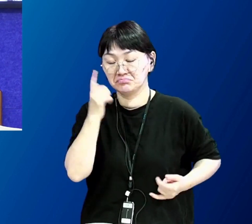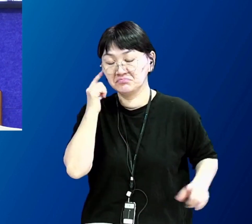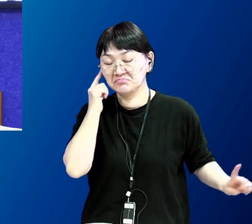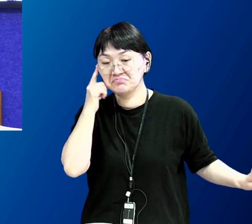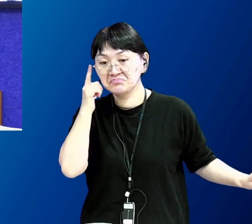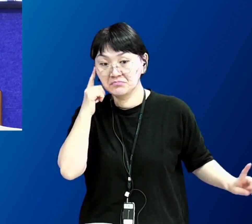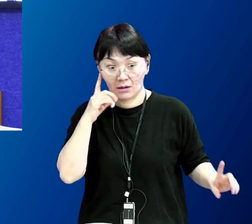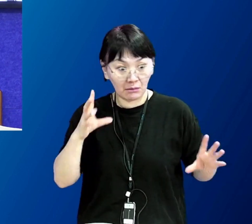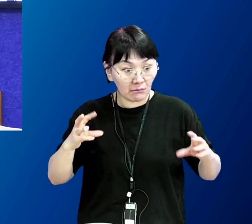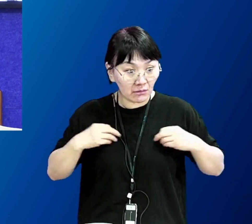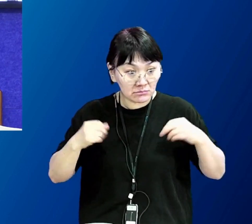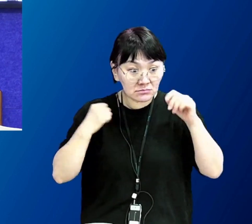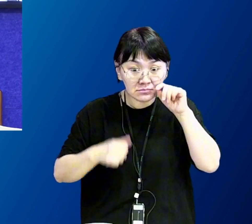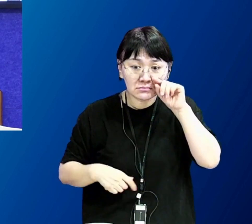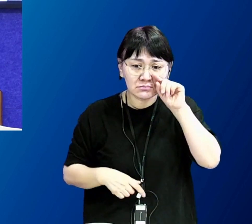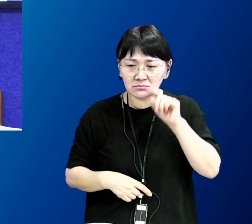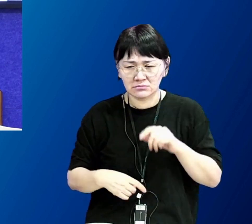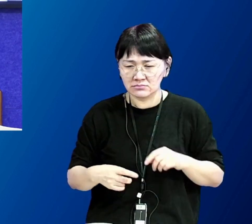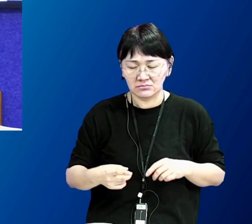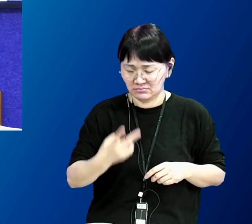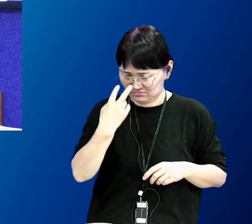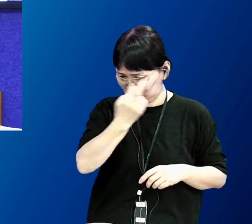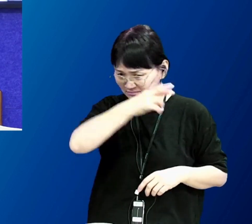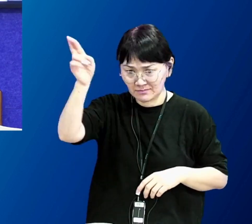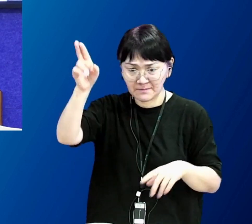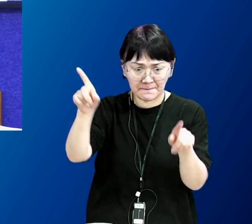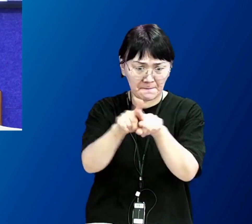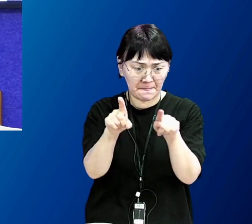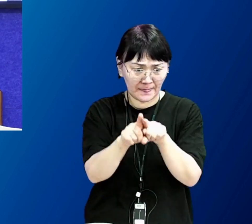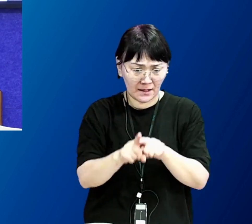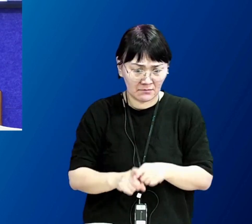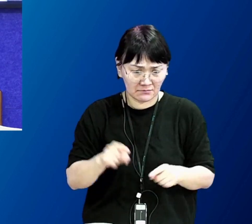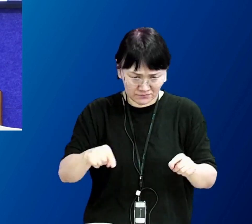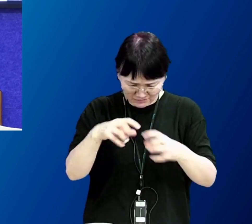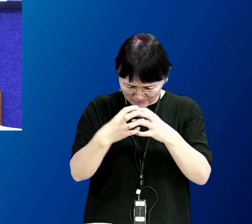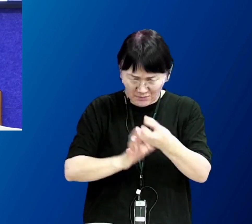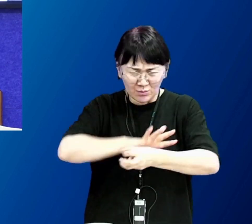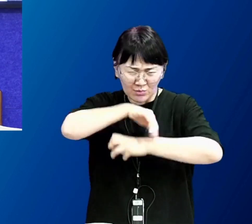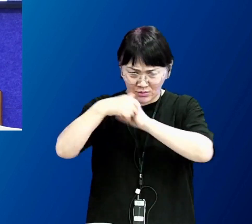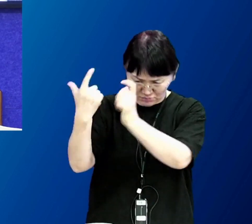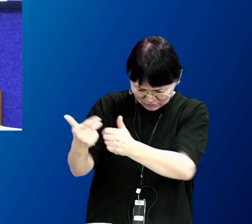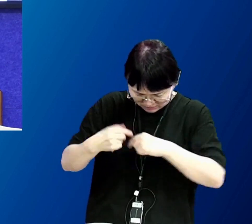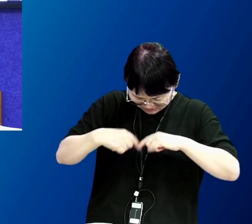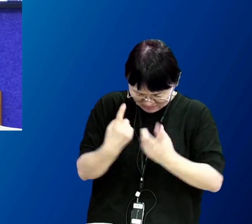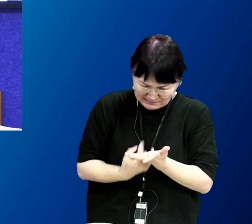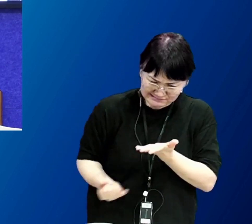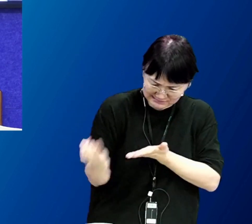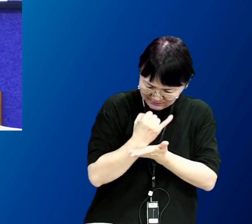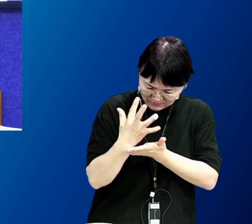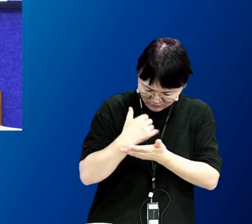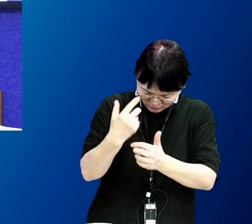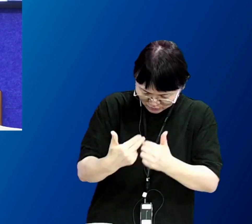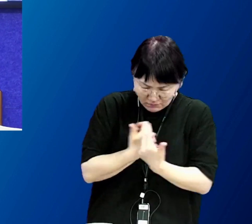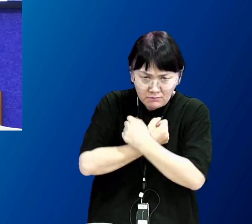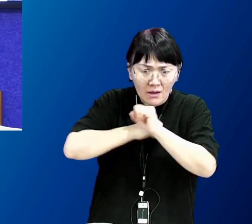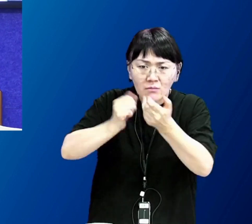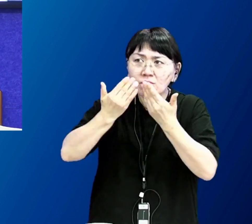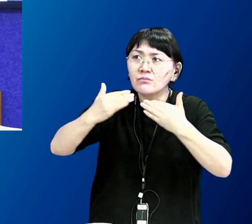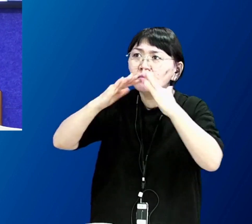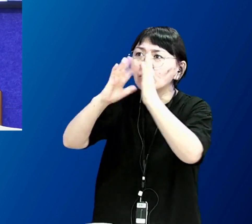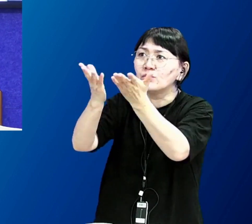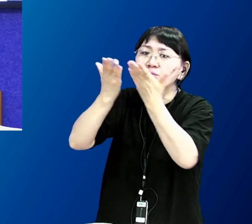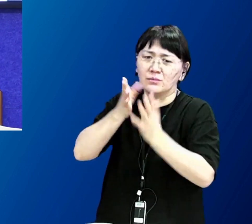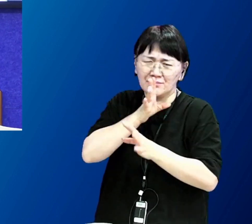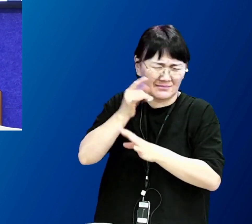Эзэн намайг хайрласандаа энэ ертөнцийн бүх гүм нүглээс нь аварч өгöd. Эзэн бидэн тэр мөнхийн дэважинг өгхийн тулд